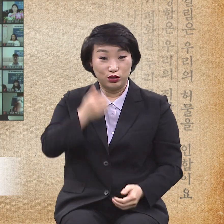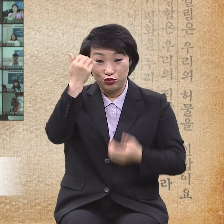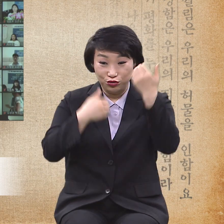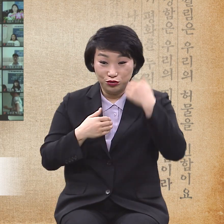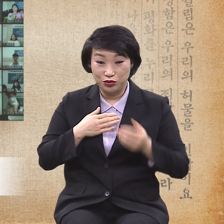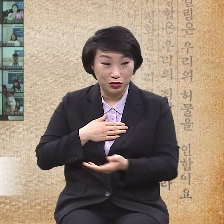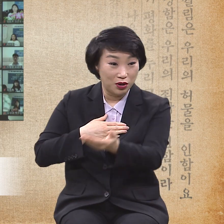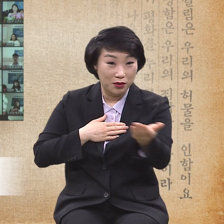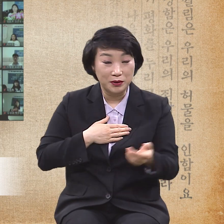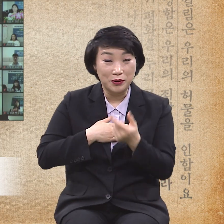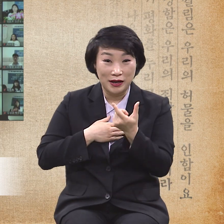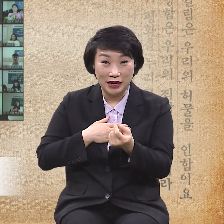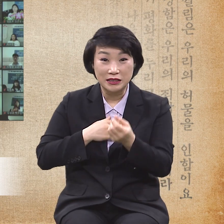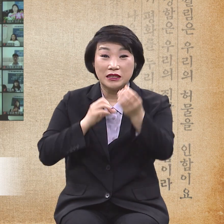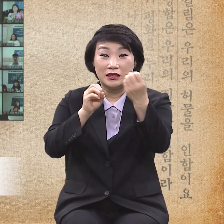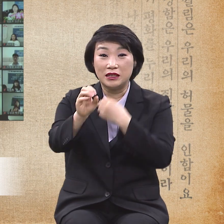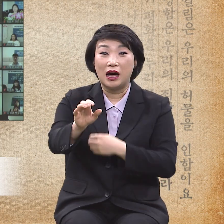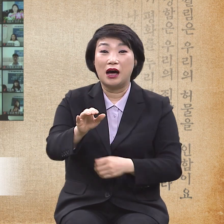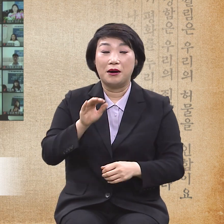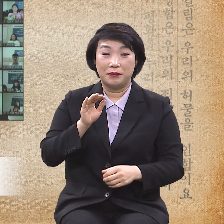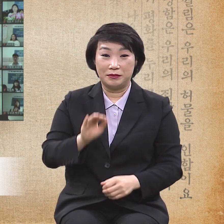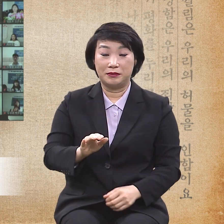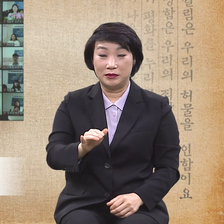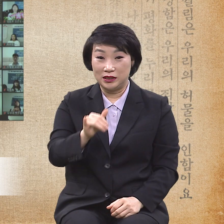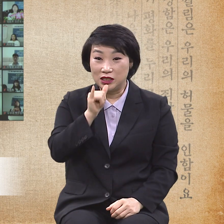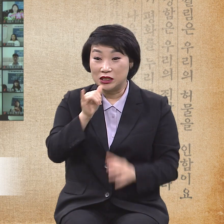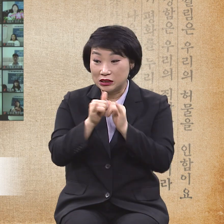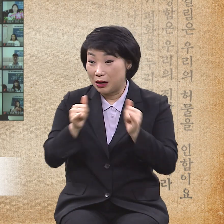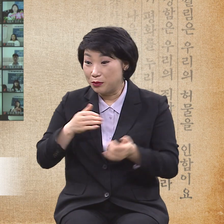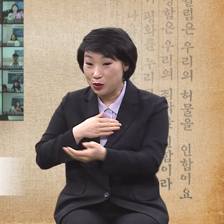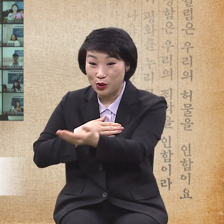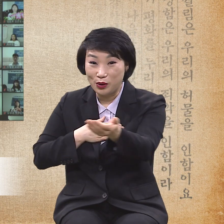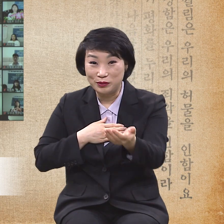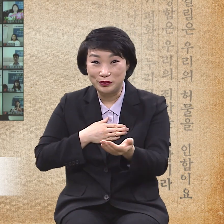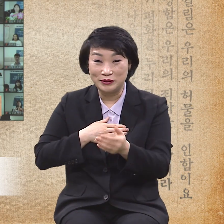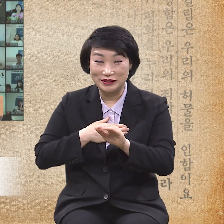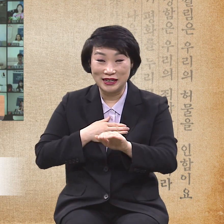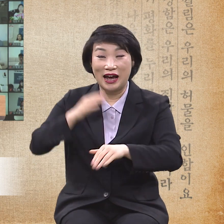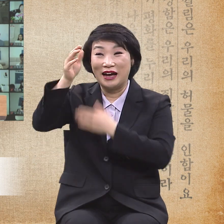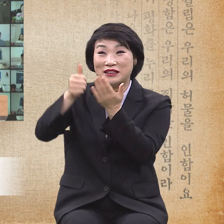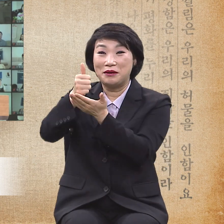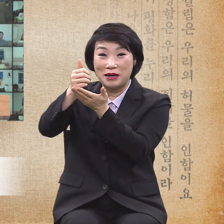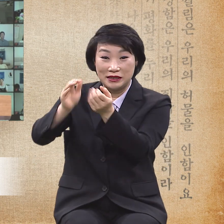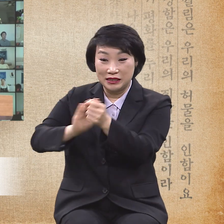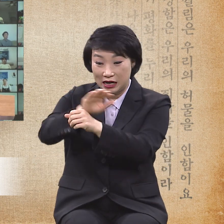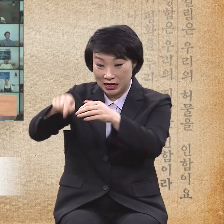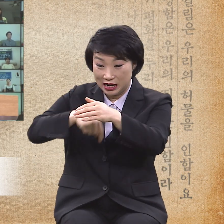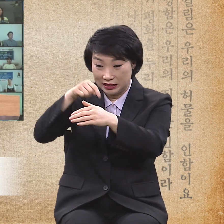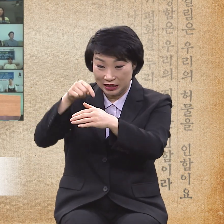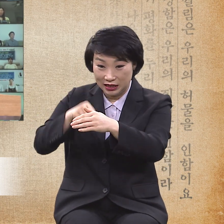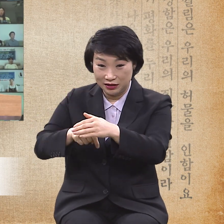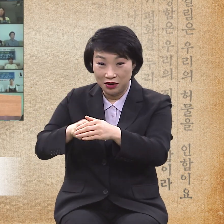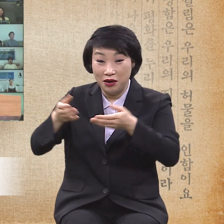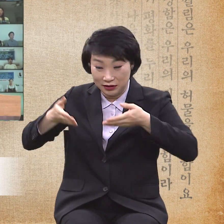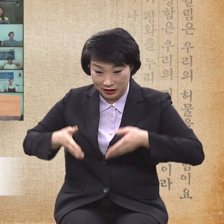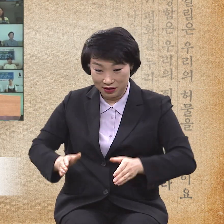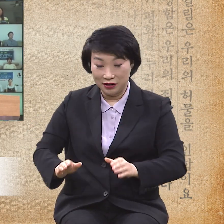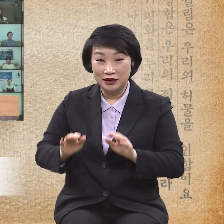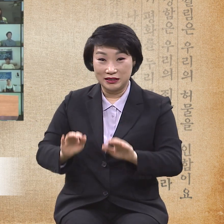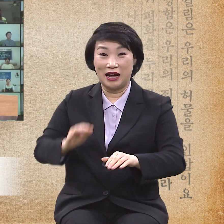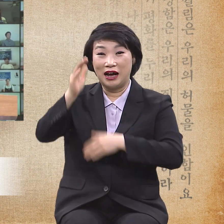누구나 이렇게 답변할 수 있는 사람은 하나님의 사랑 가운데서